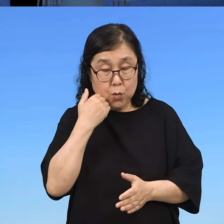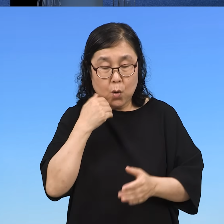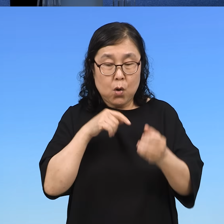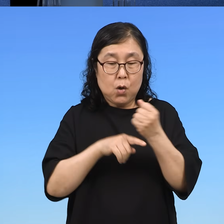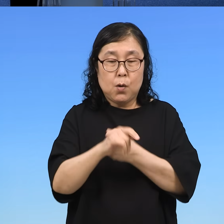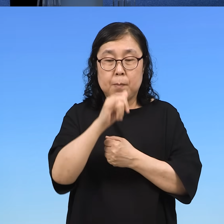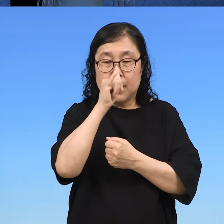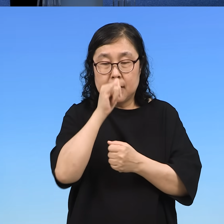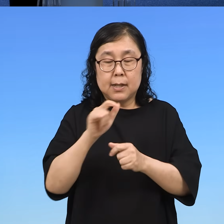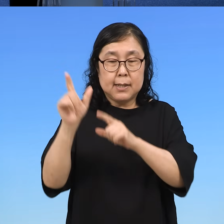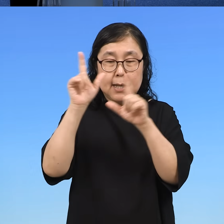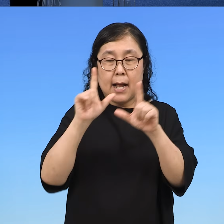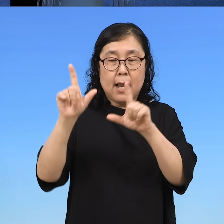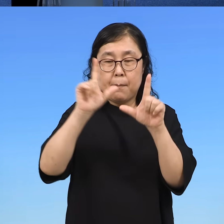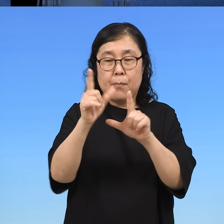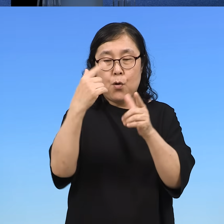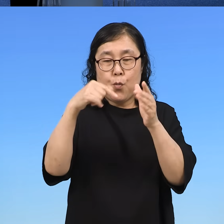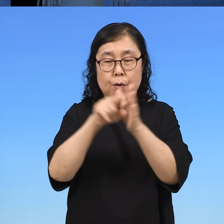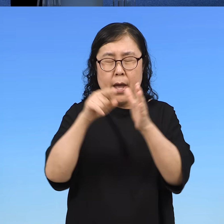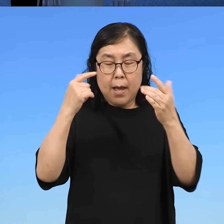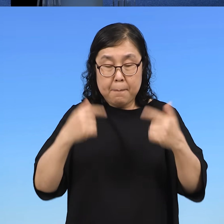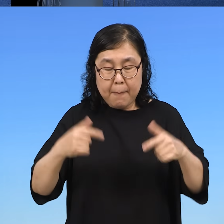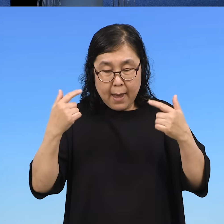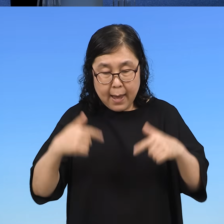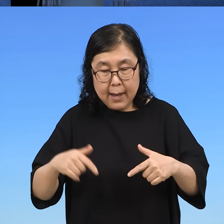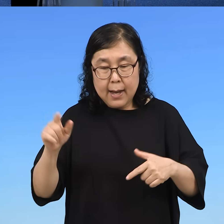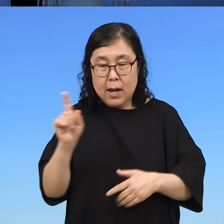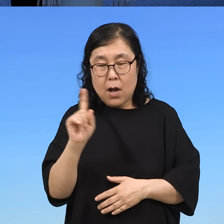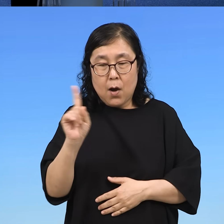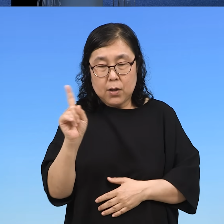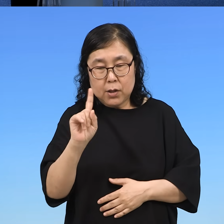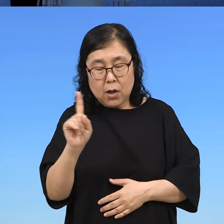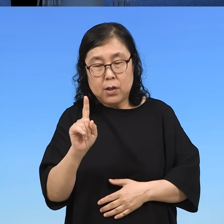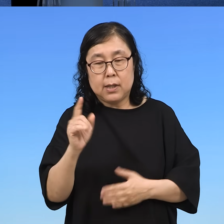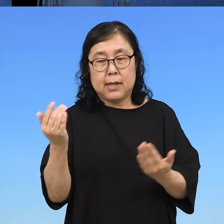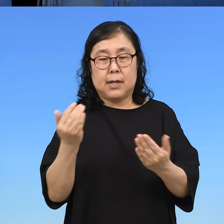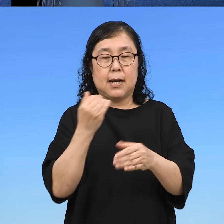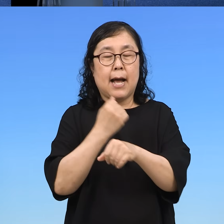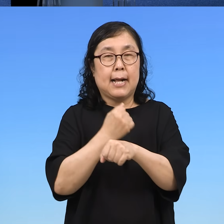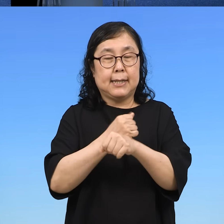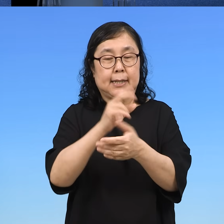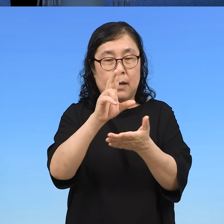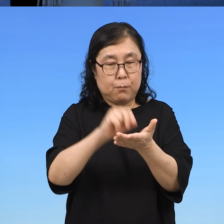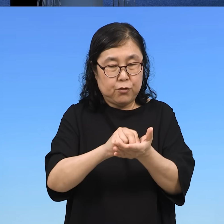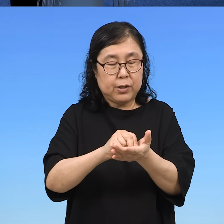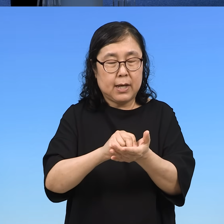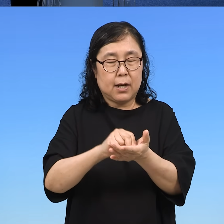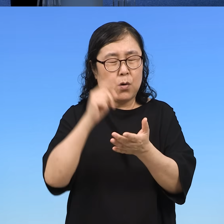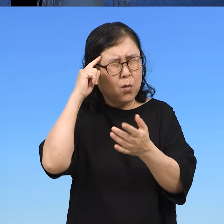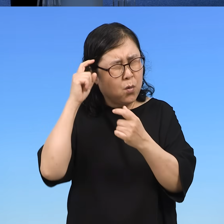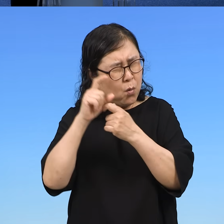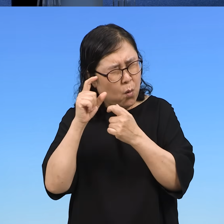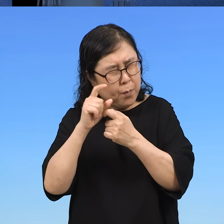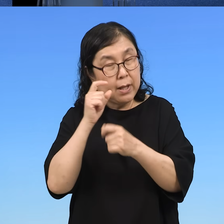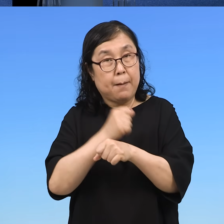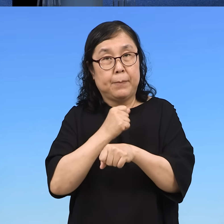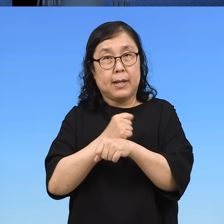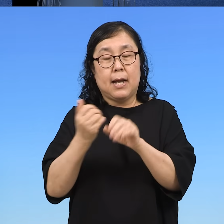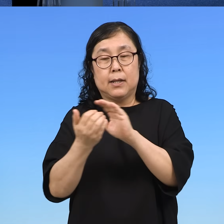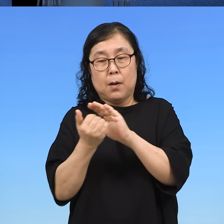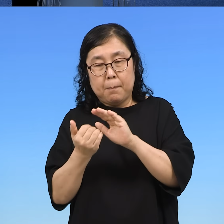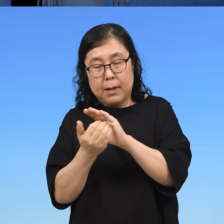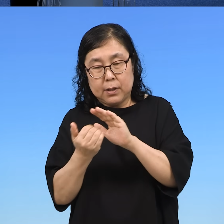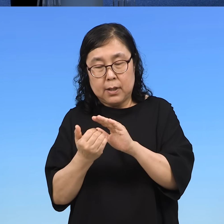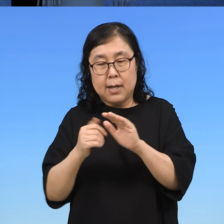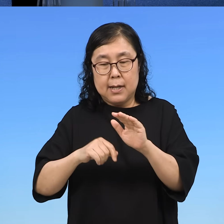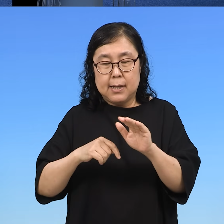의미 있는 인생을 위해 매일 어떤 일을 해야 하는가 문제와 씨름합니다. 전반전에는 자신이